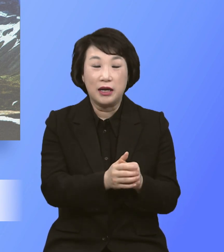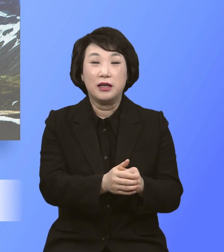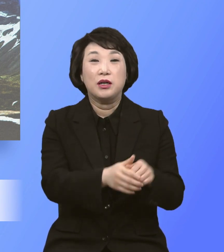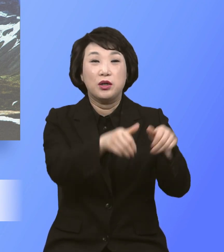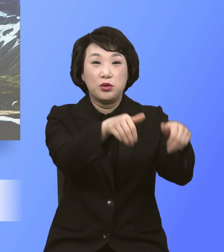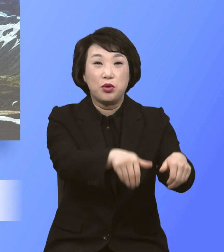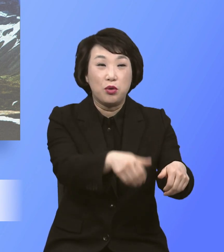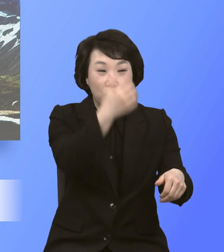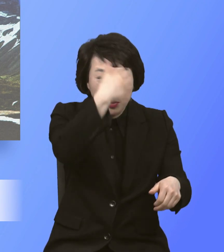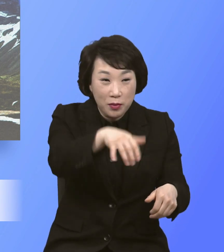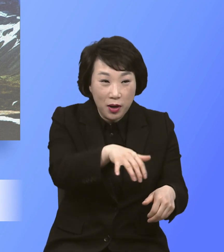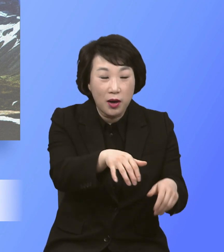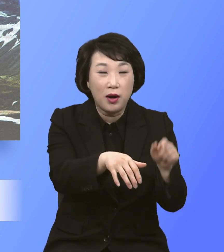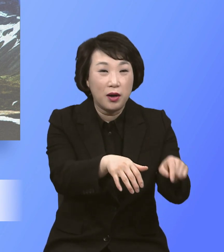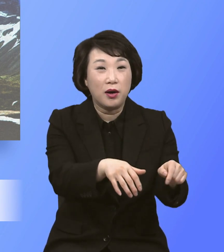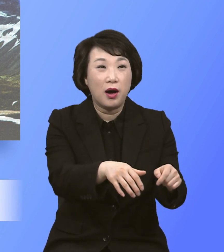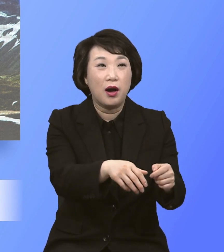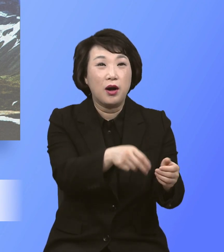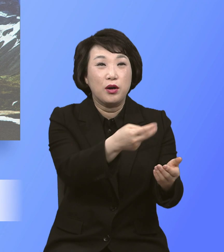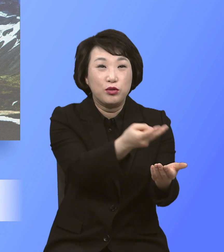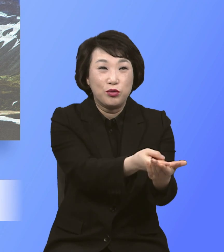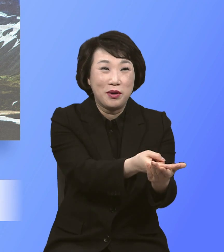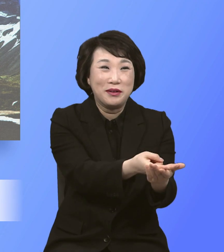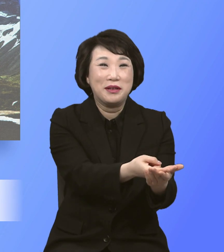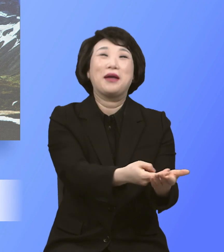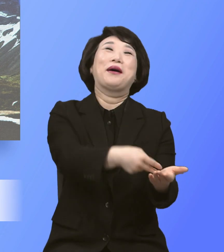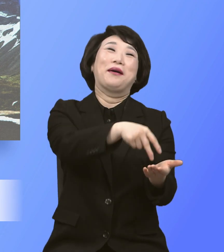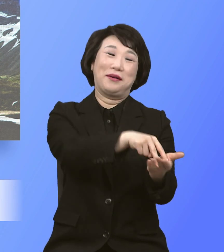하인이 나으니라.